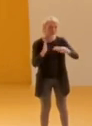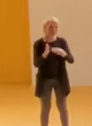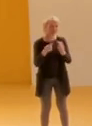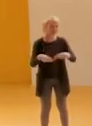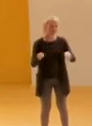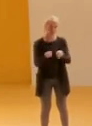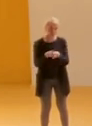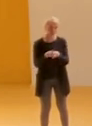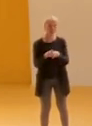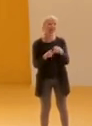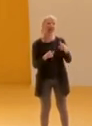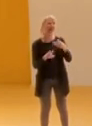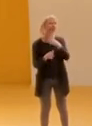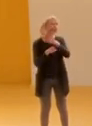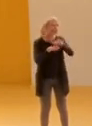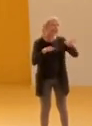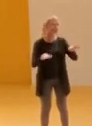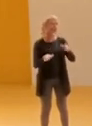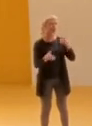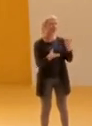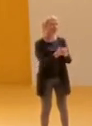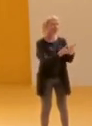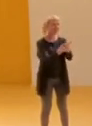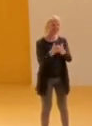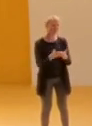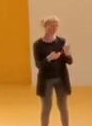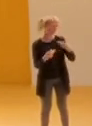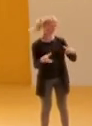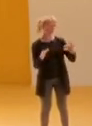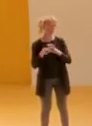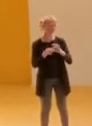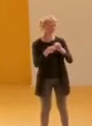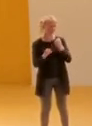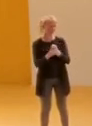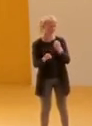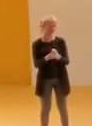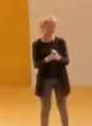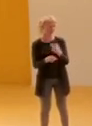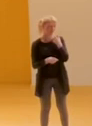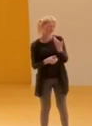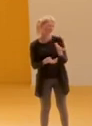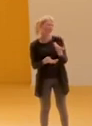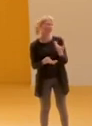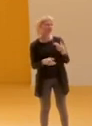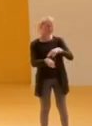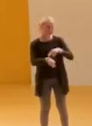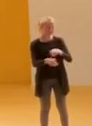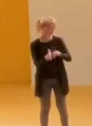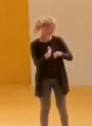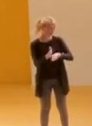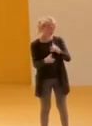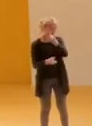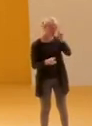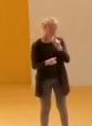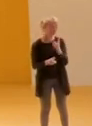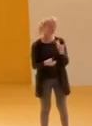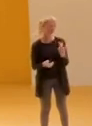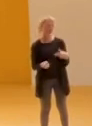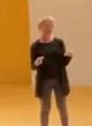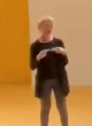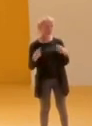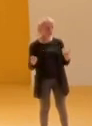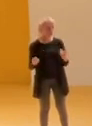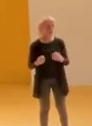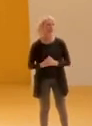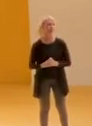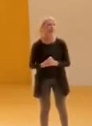Wiele firm Nie chciało z nim współpracować bo twierdziło kto to widział żeby zegarek miał być dobrym powszechnym to jest po prostu się nie godzi w